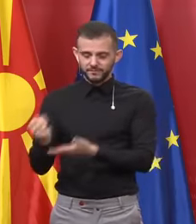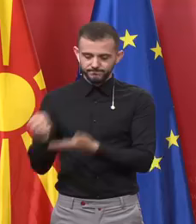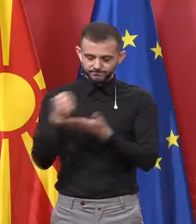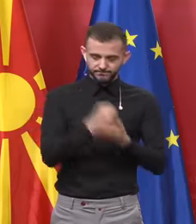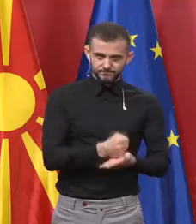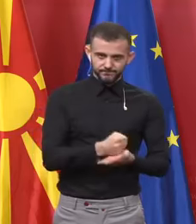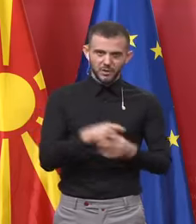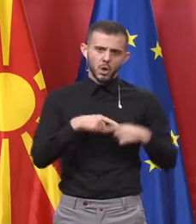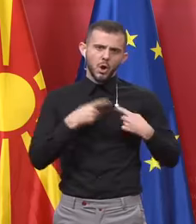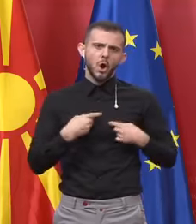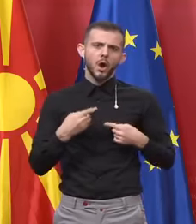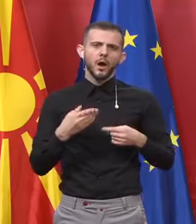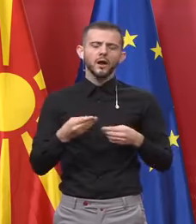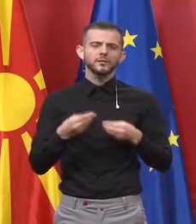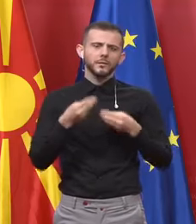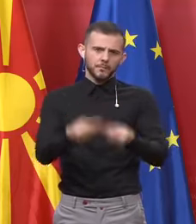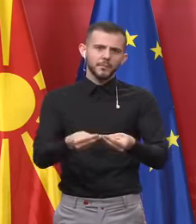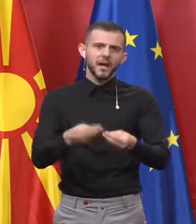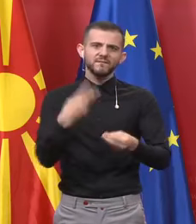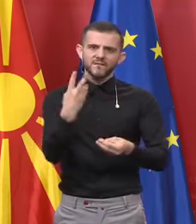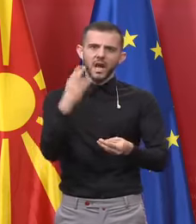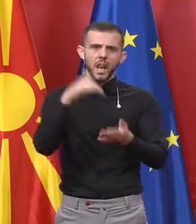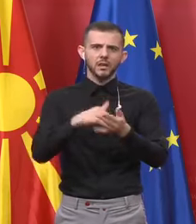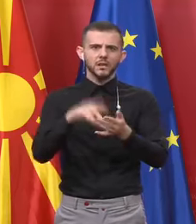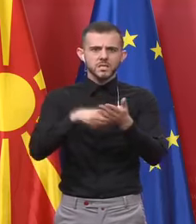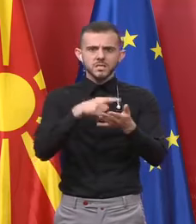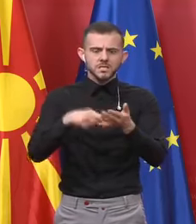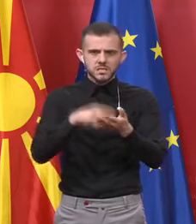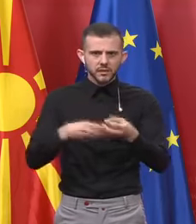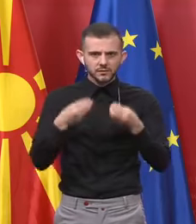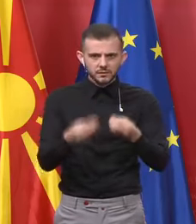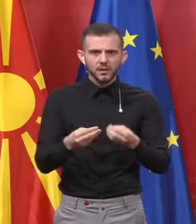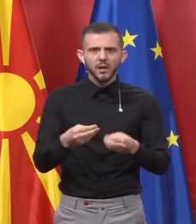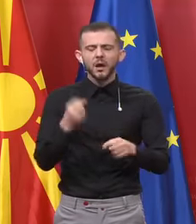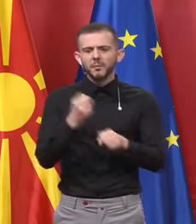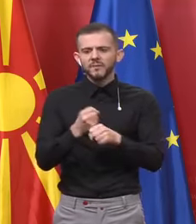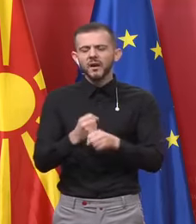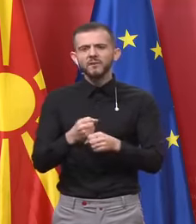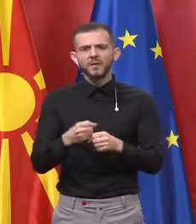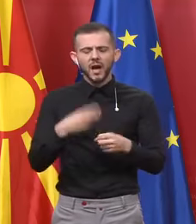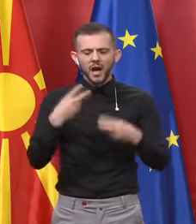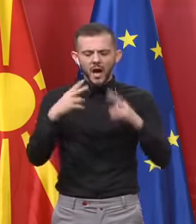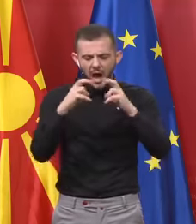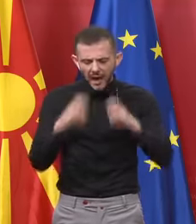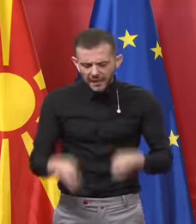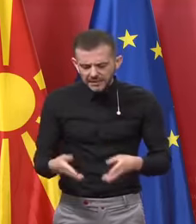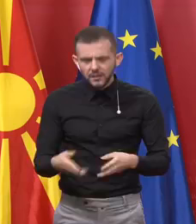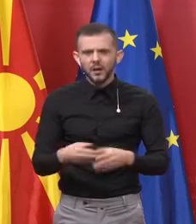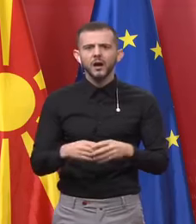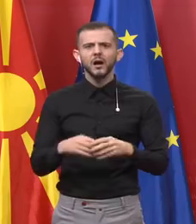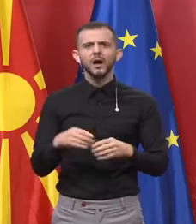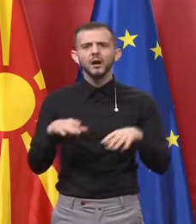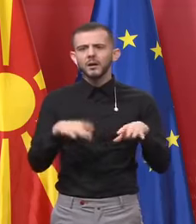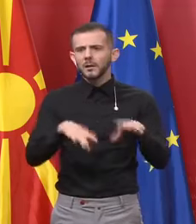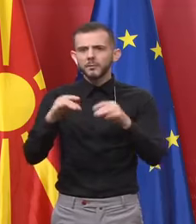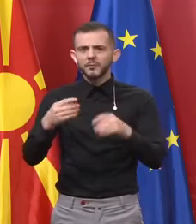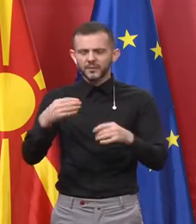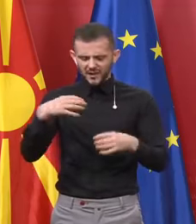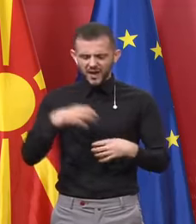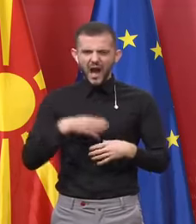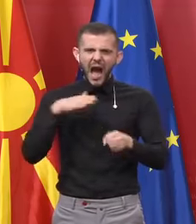од 20.000 тестови за скрининг за анализа, диагностика на